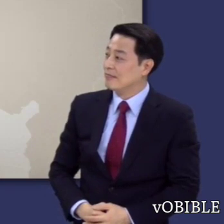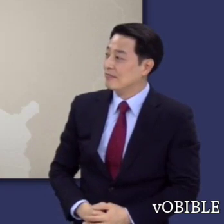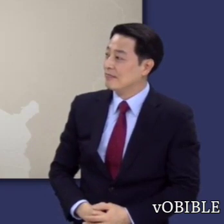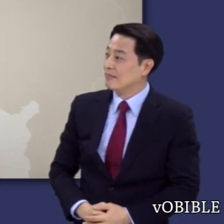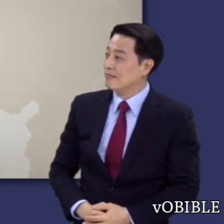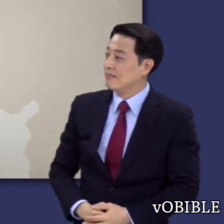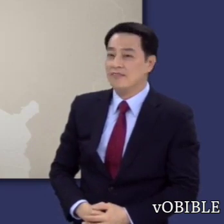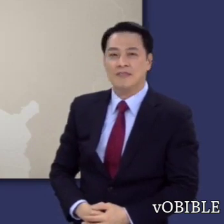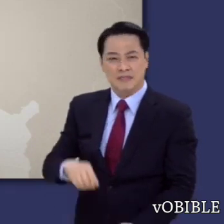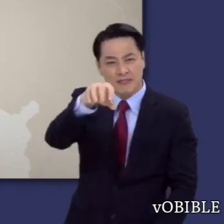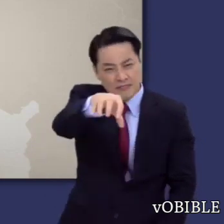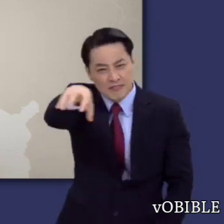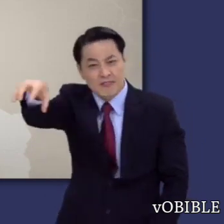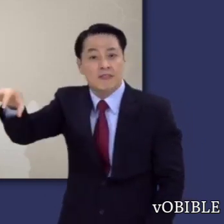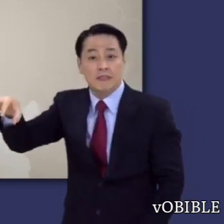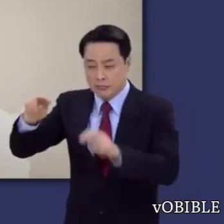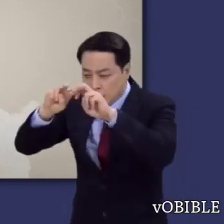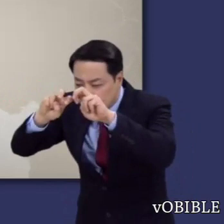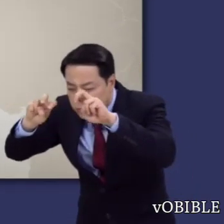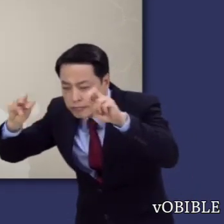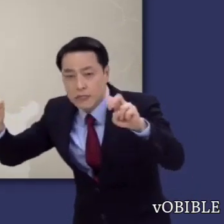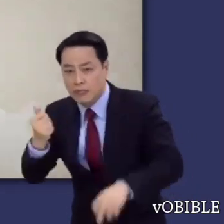德和特庇等地的会众。